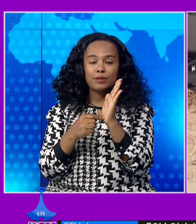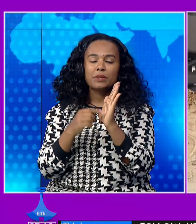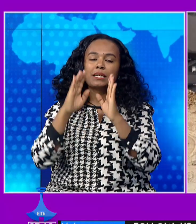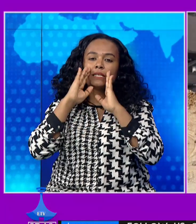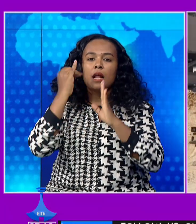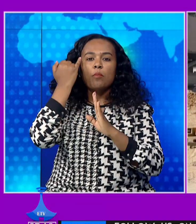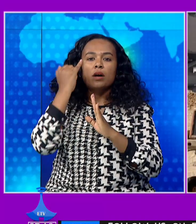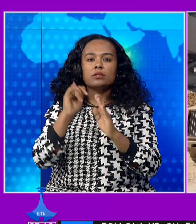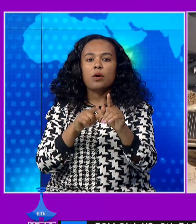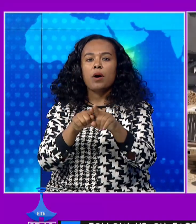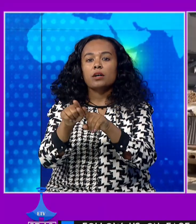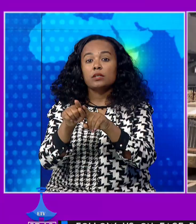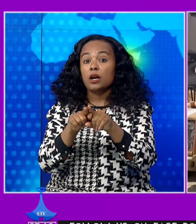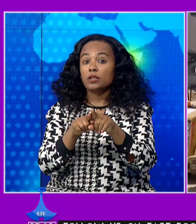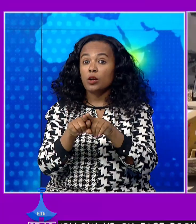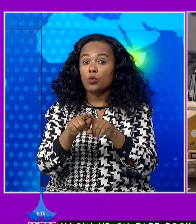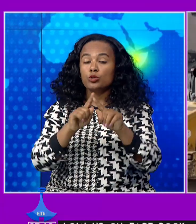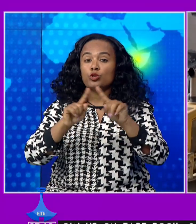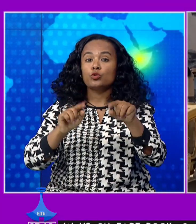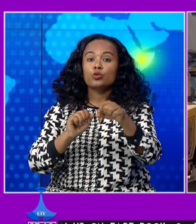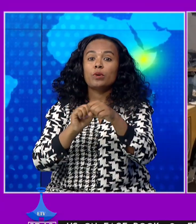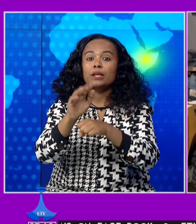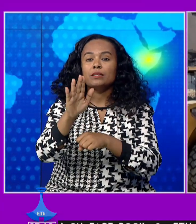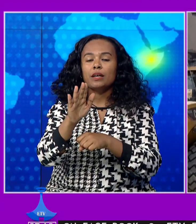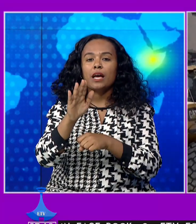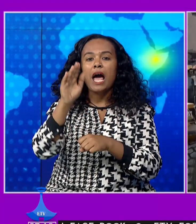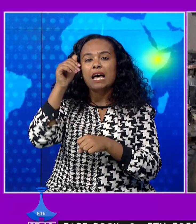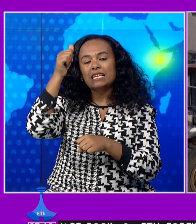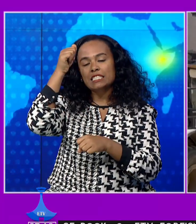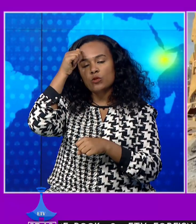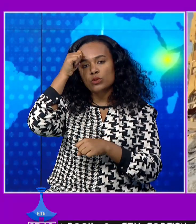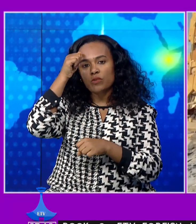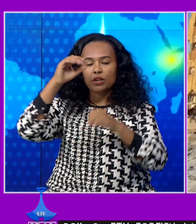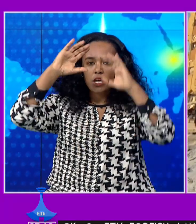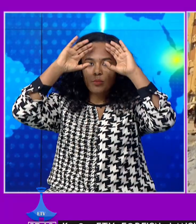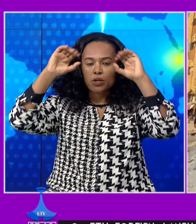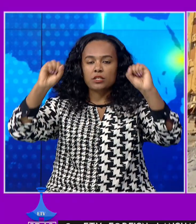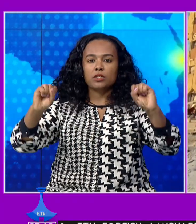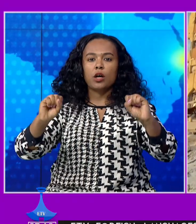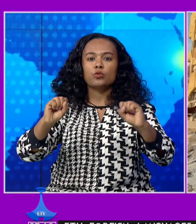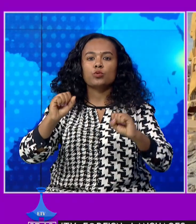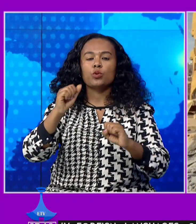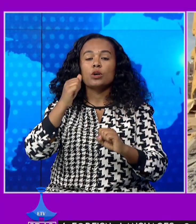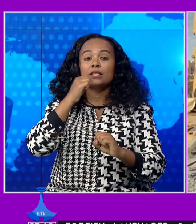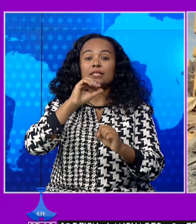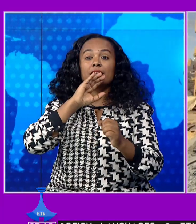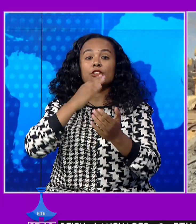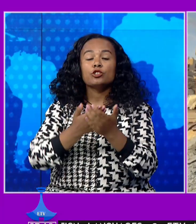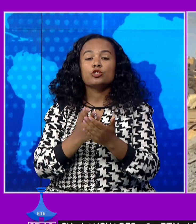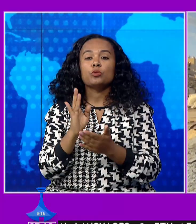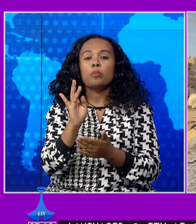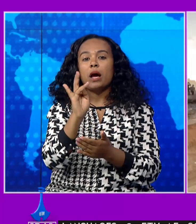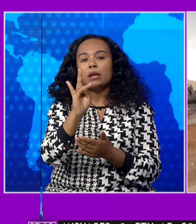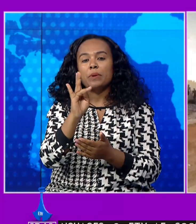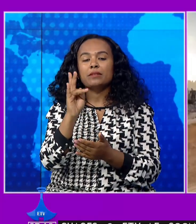ሐሳብ አደራዳሪዎች ልዩ መልእክተኛ ስቲቭ ዊትኮፍና የፕሬዚደንቱ ሴት ልጅ ባለቤት